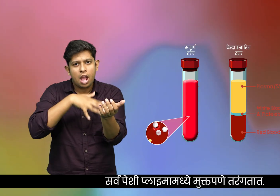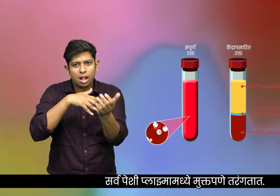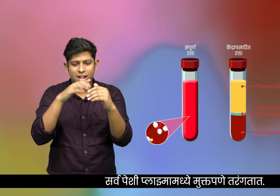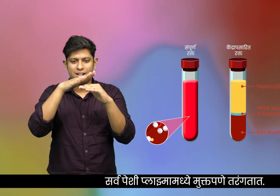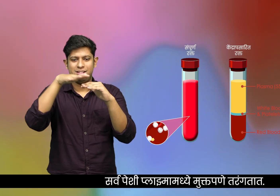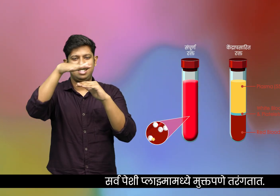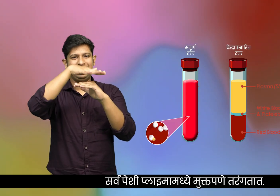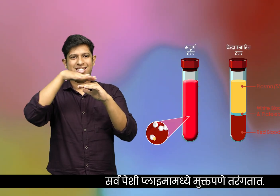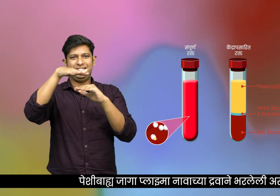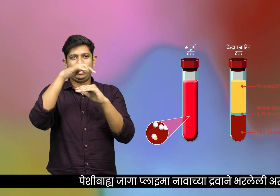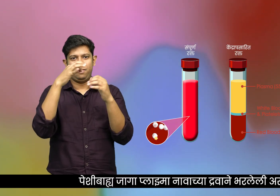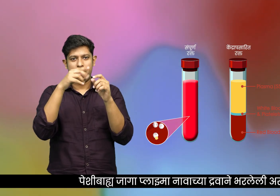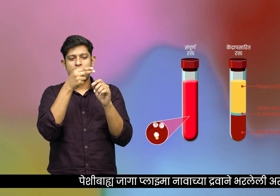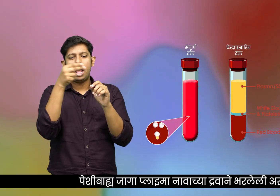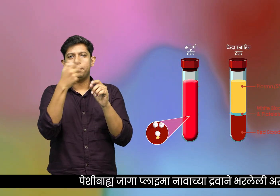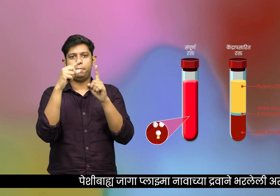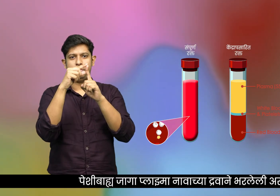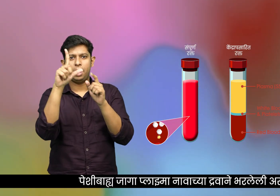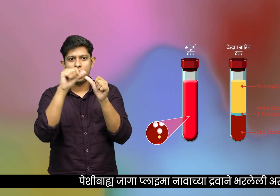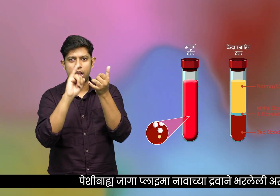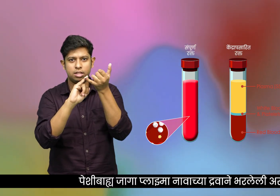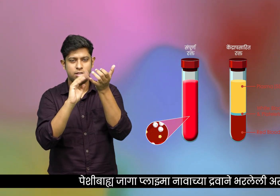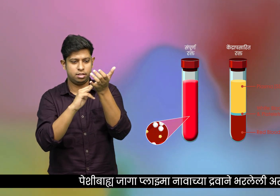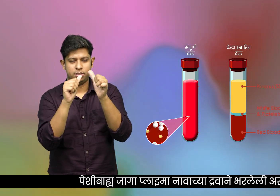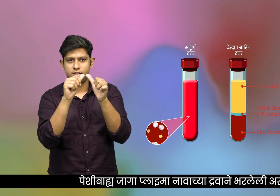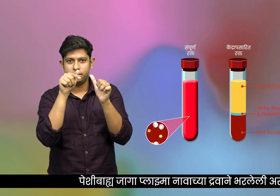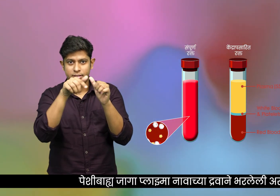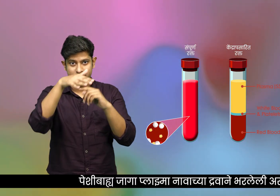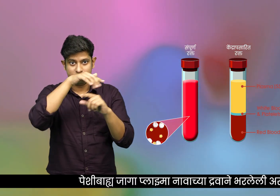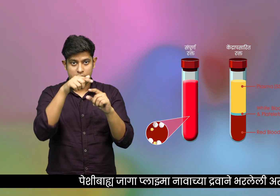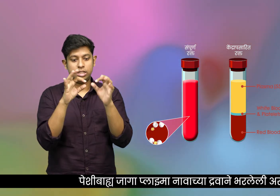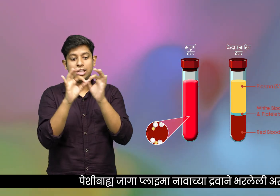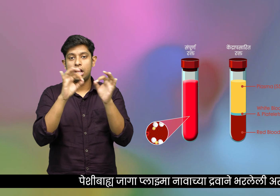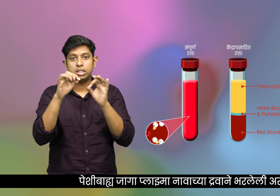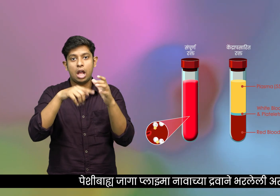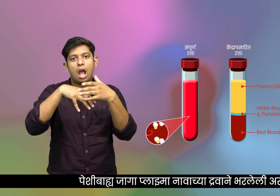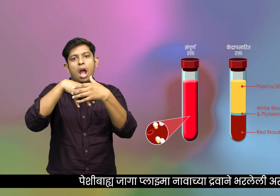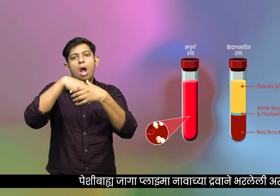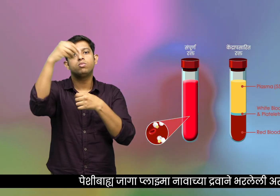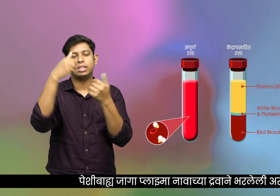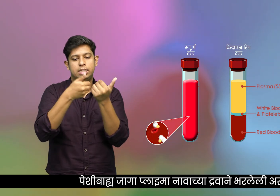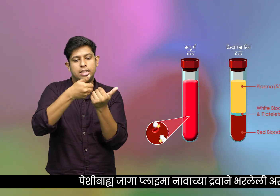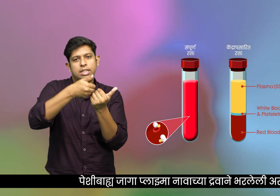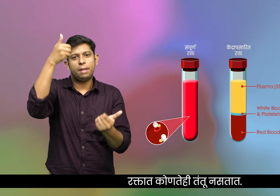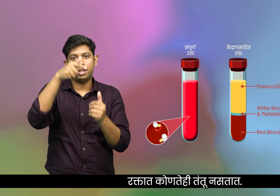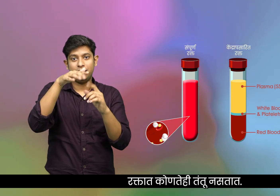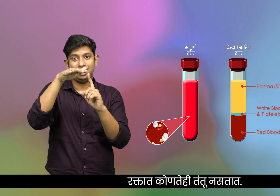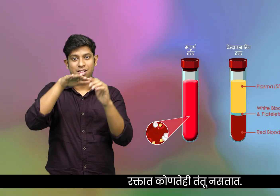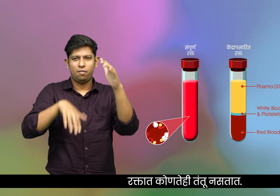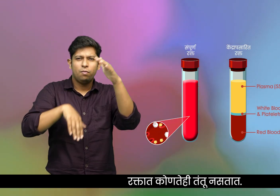तरंगतात. पेशी बाह्य जागा प्लाझ्मा नावाच्या द्रवाने भरलेली असते. रक्तात